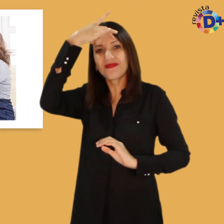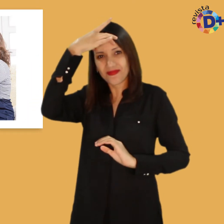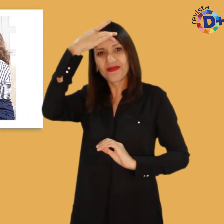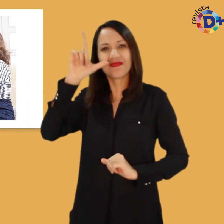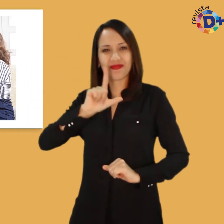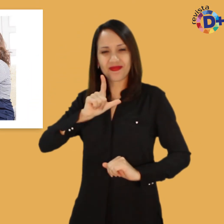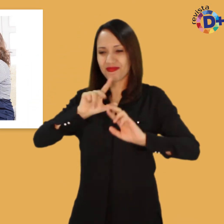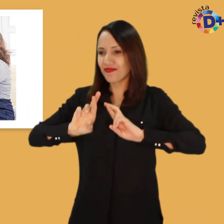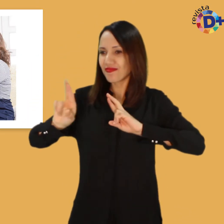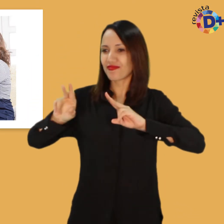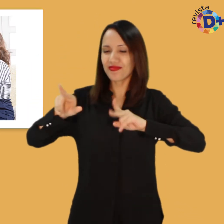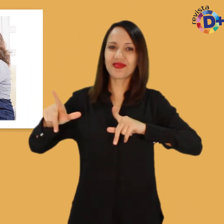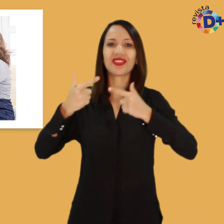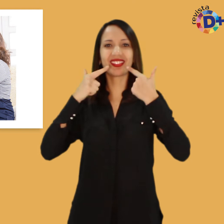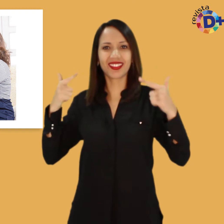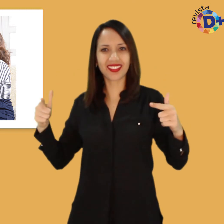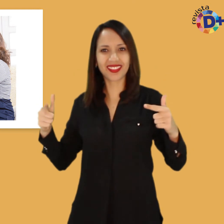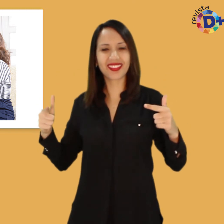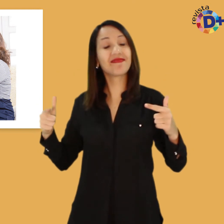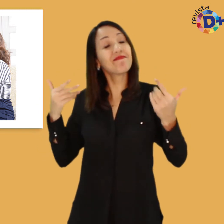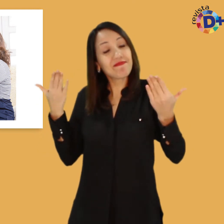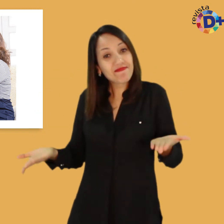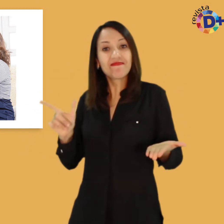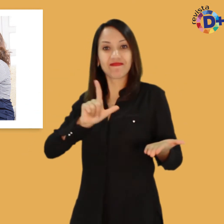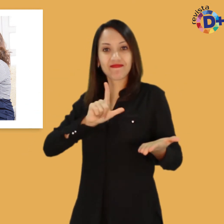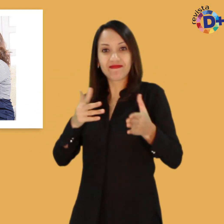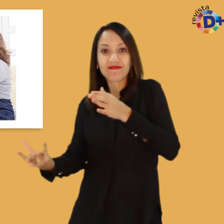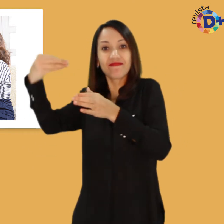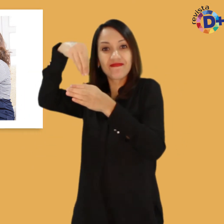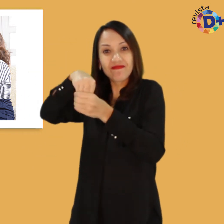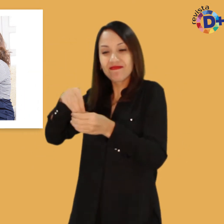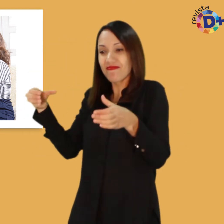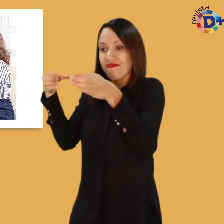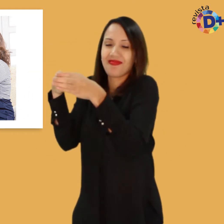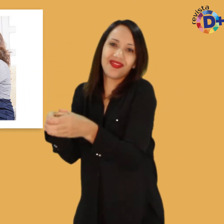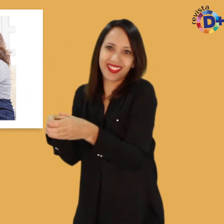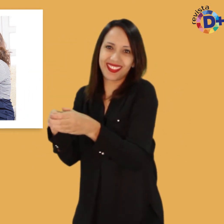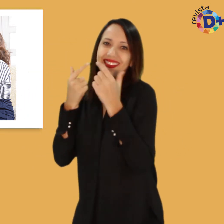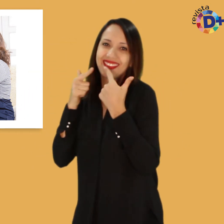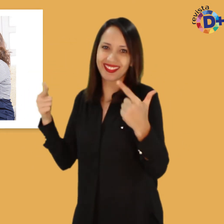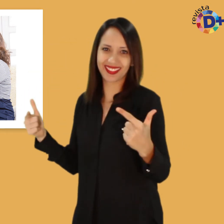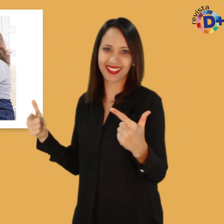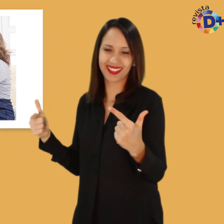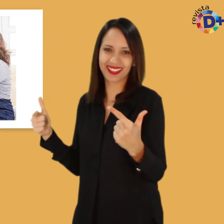uma diferença linguística e, portanto, faz parte de uma minoria linguística. Um